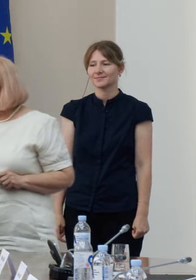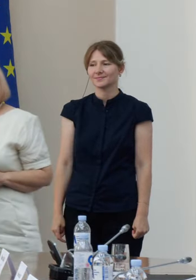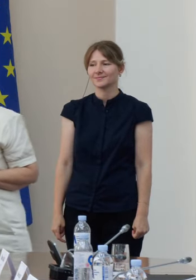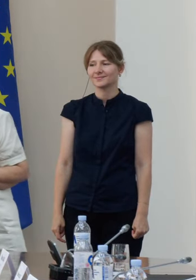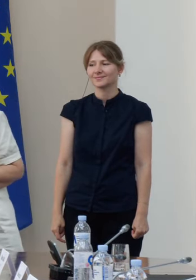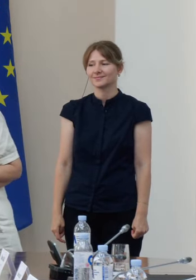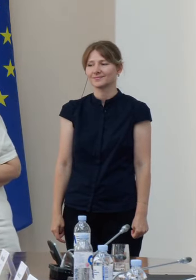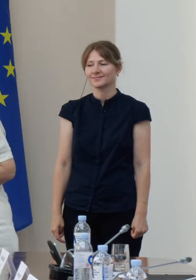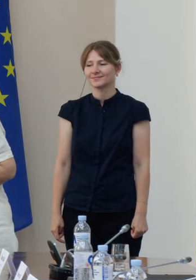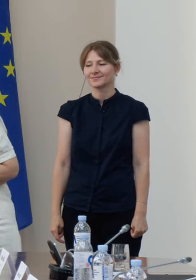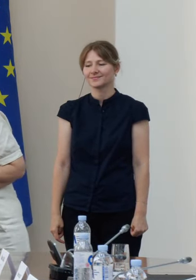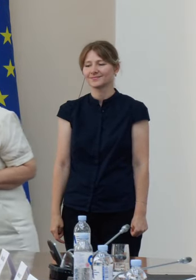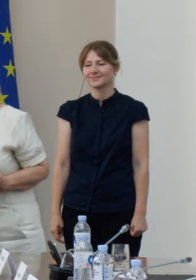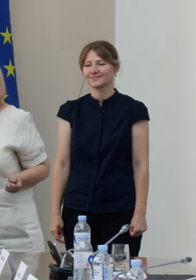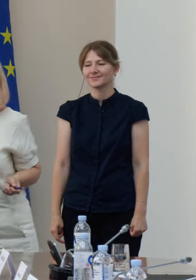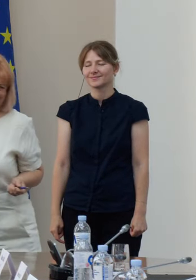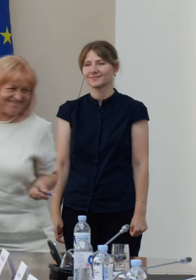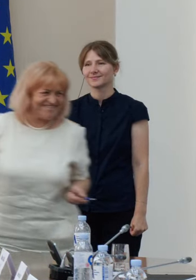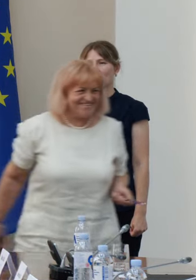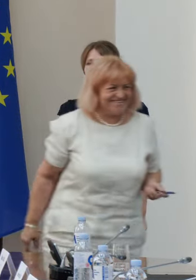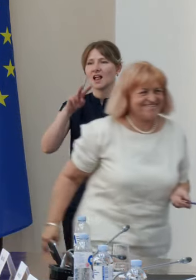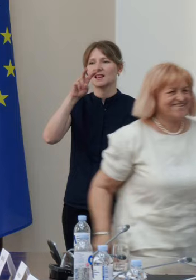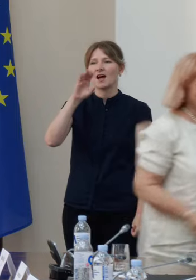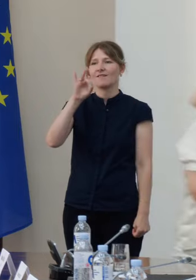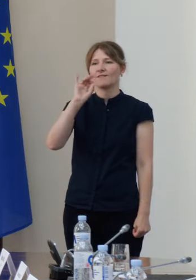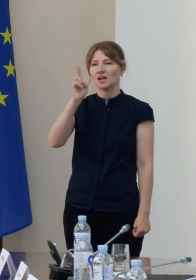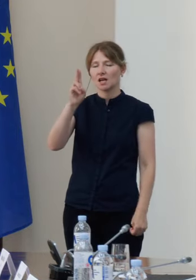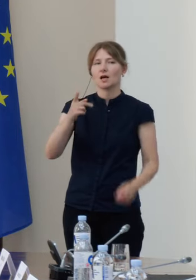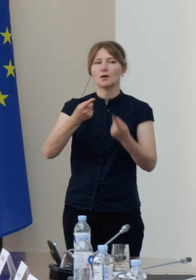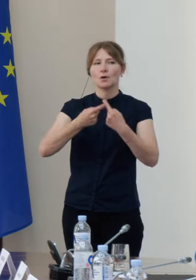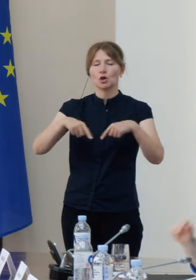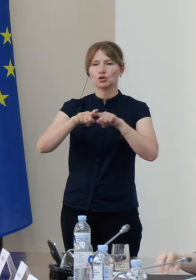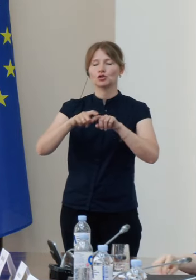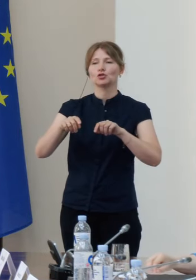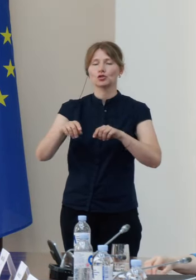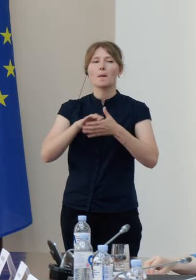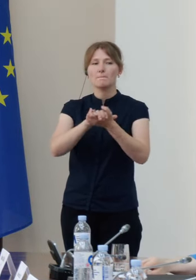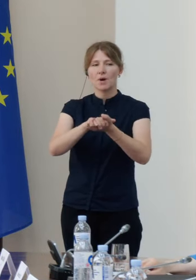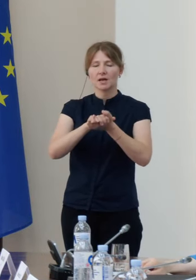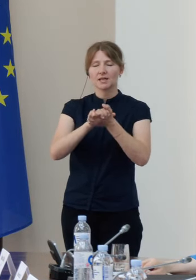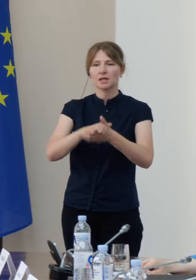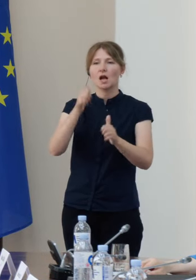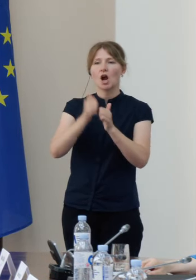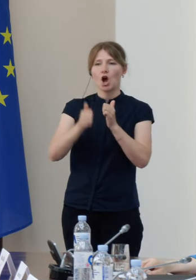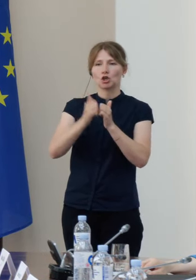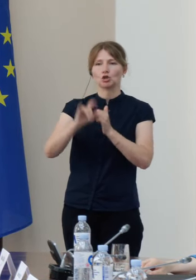În continuare o invităm pe doamna Violina Lavric, reprezentantă a Organizației Parteneriate pentru Fiecare Copil.